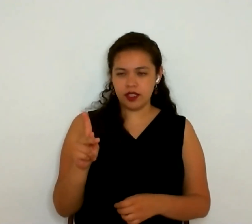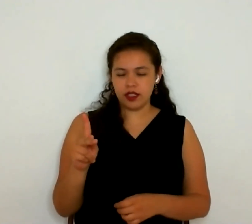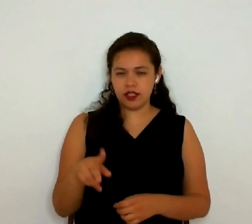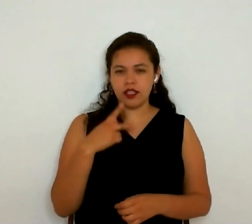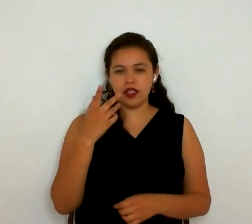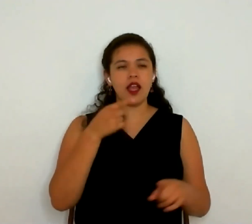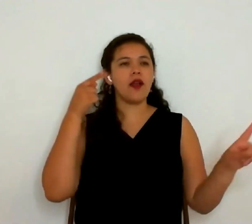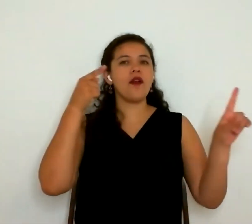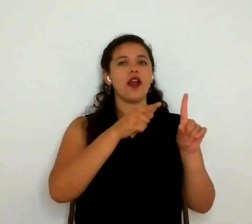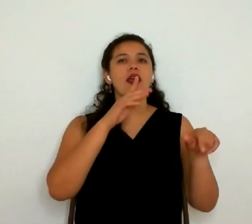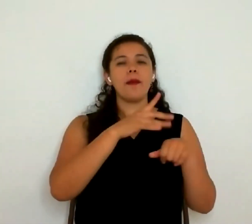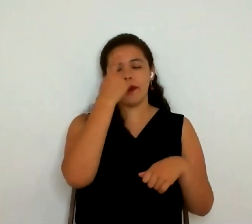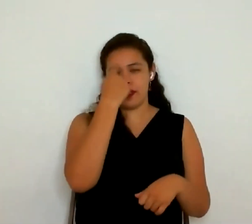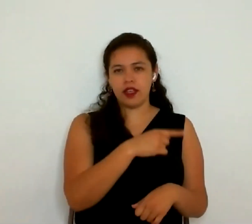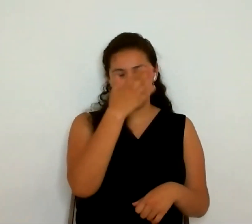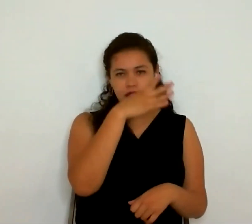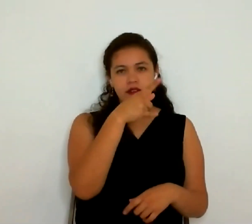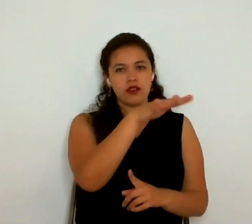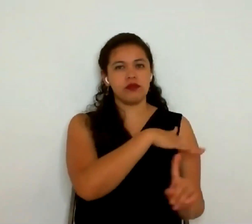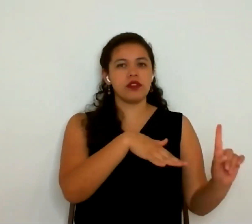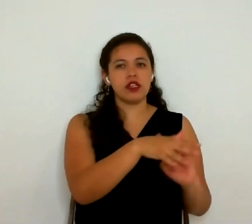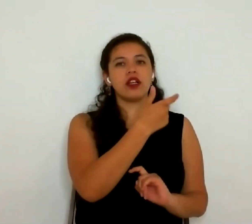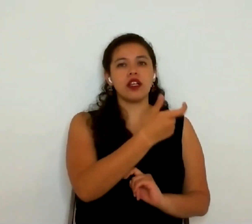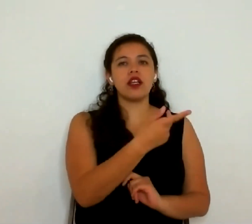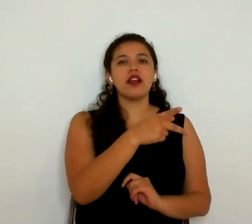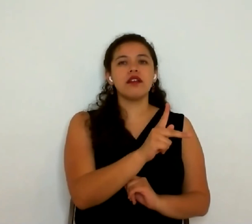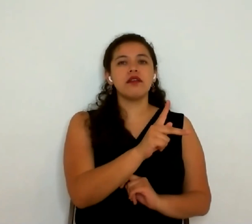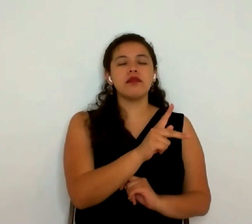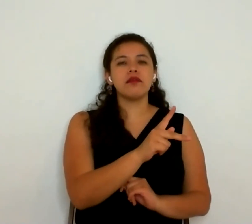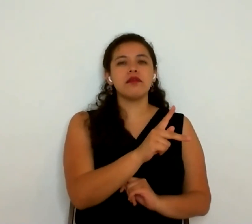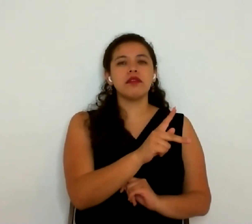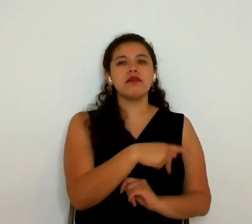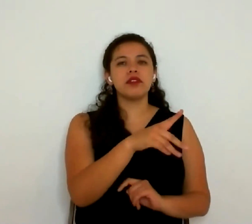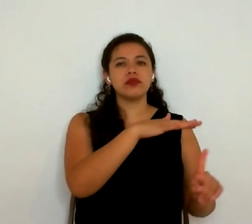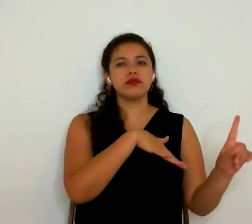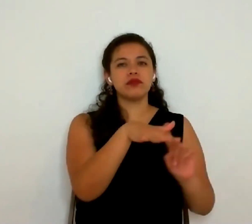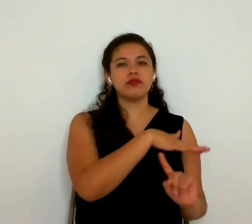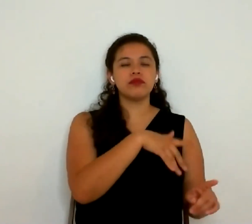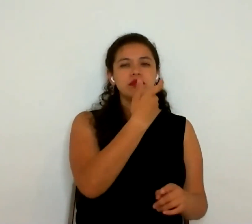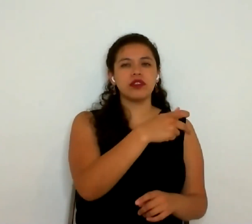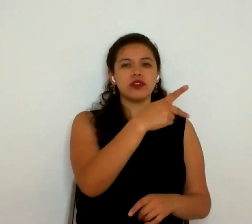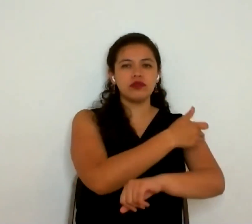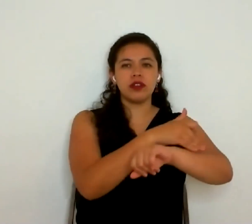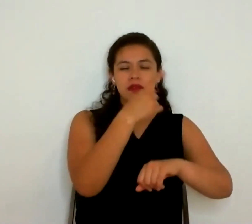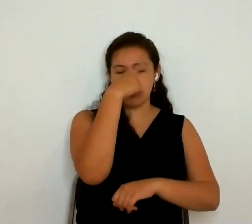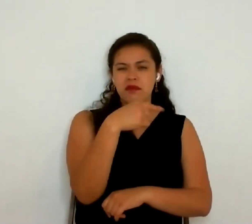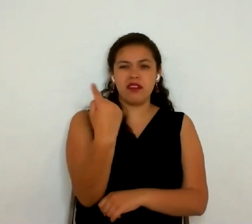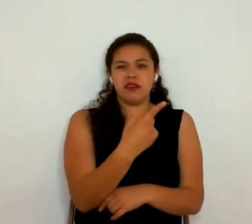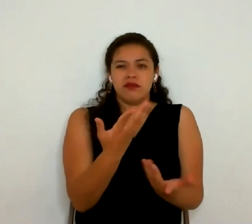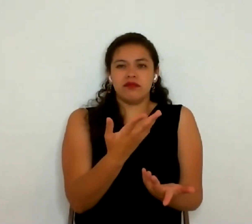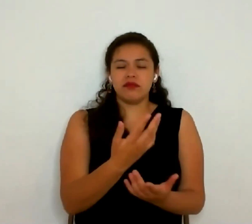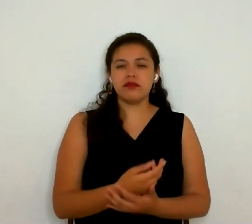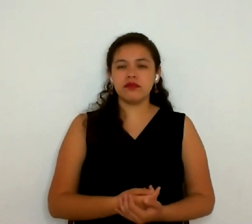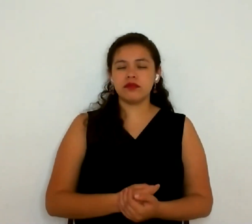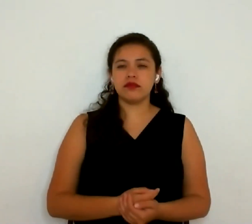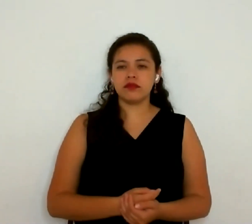intención me decías que es saber su situación económica pero para qué te sirve saber su situación económica de su familia hágame